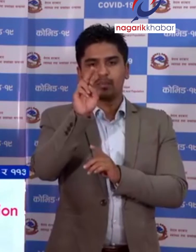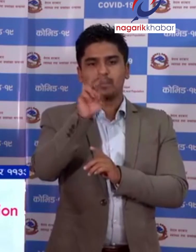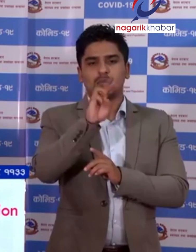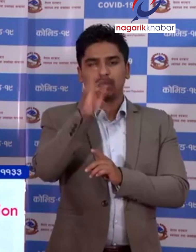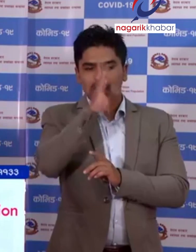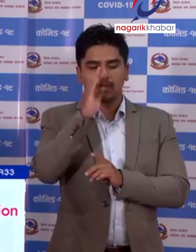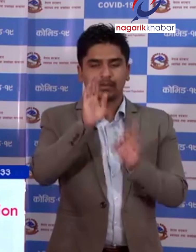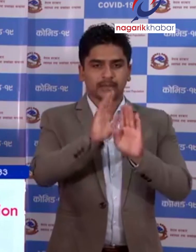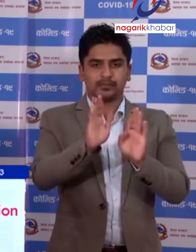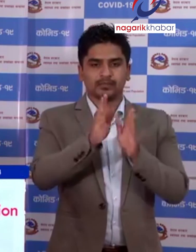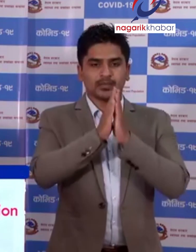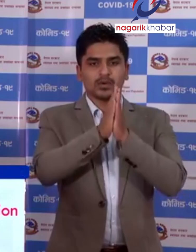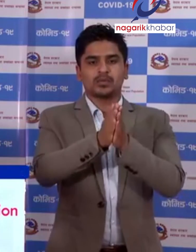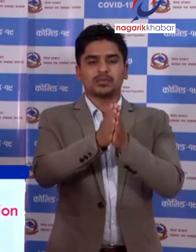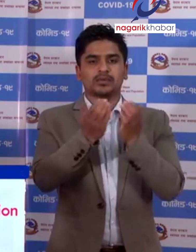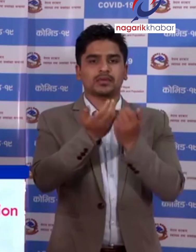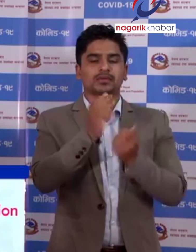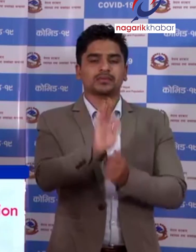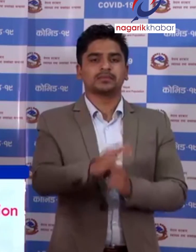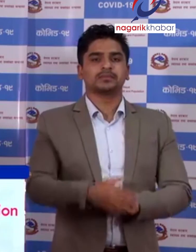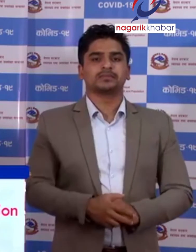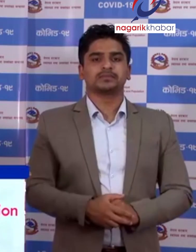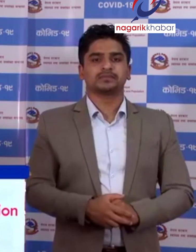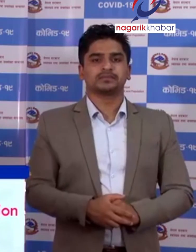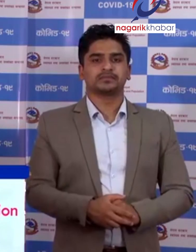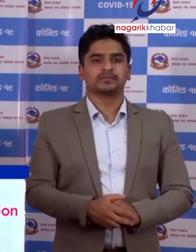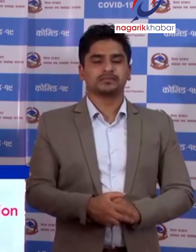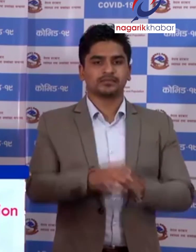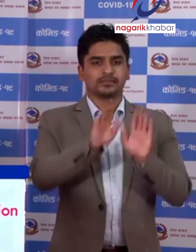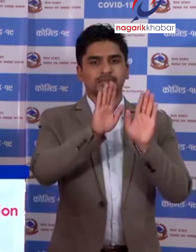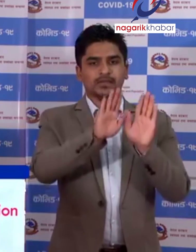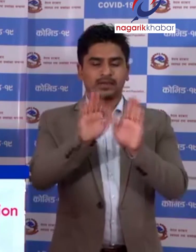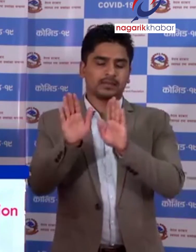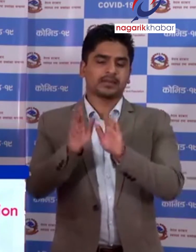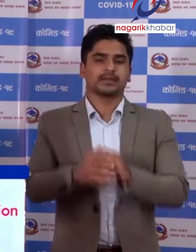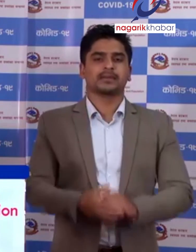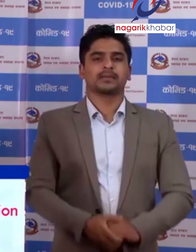नपर्नु हुन अनुरोध गर्दछु। धन्यवाद।